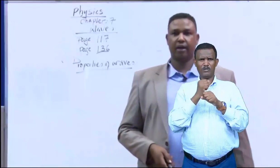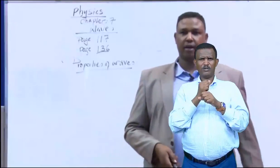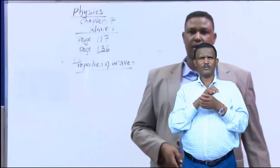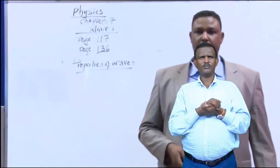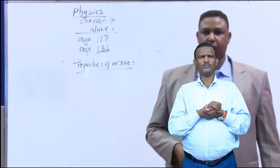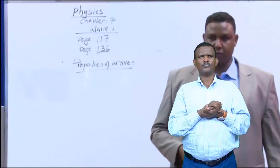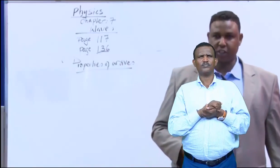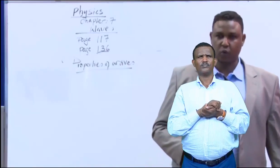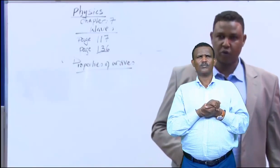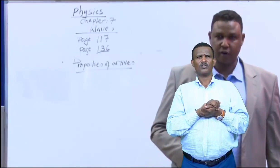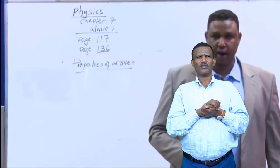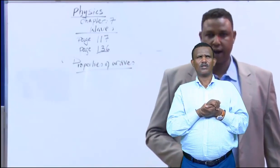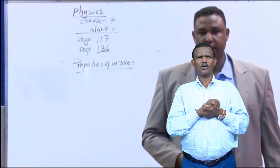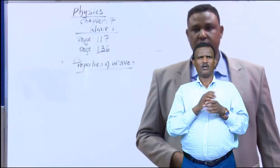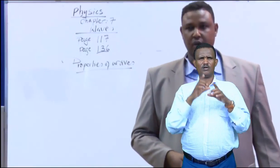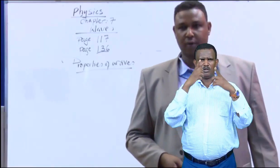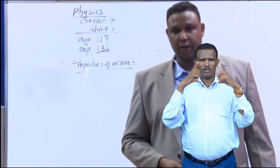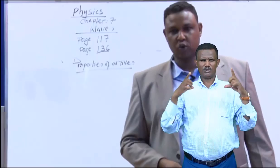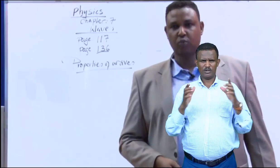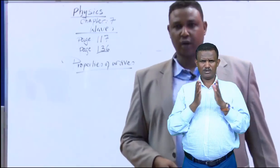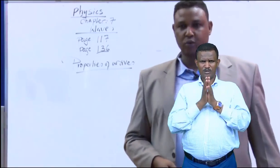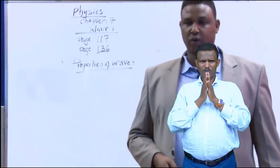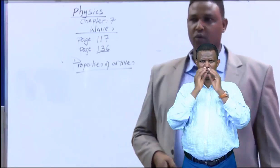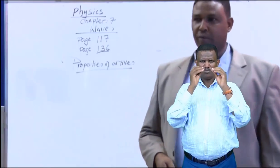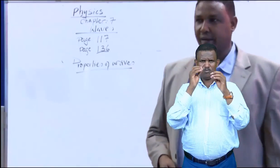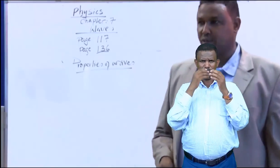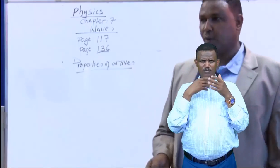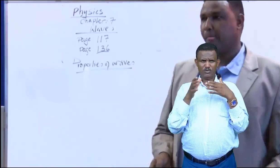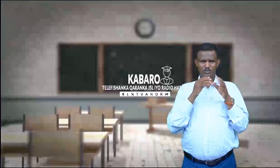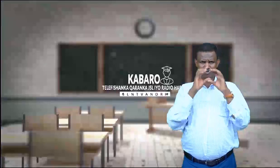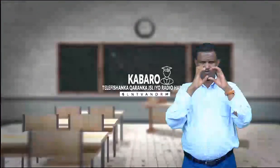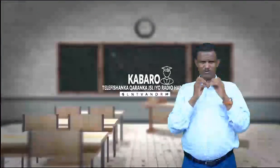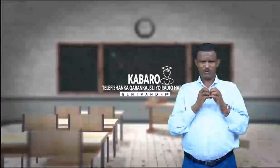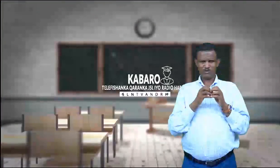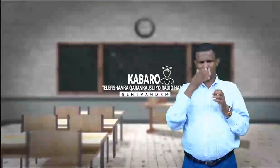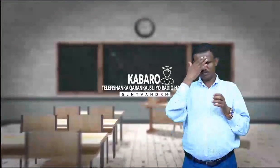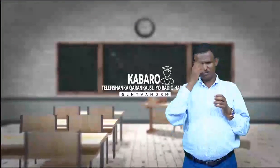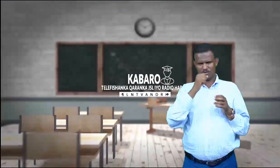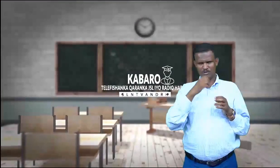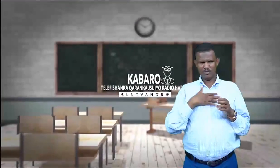robertsk wiifka ahaa assalaamu calaykum waraxmatullaahi wabarakaatu